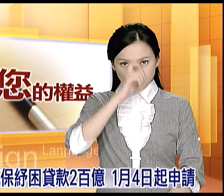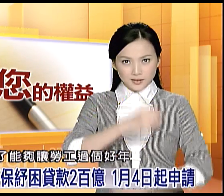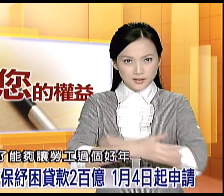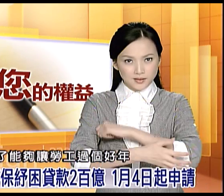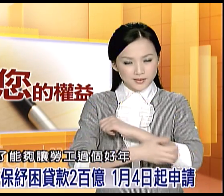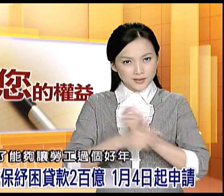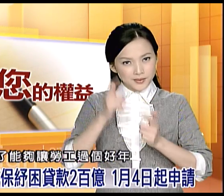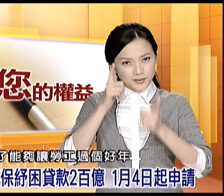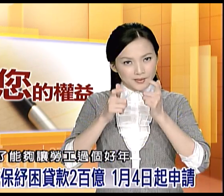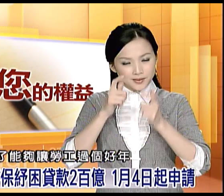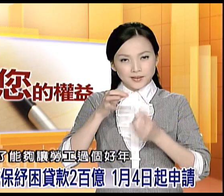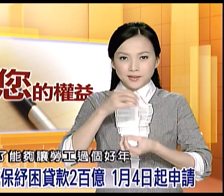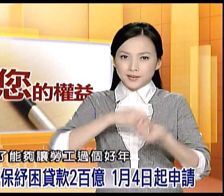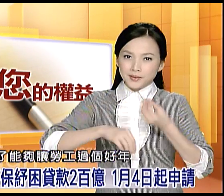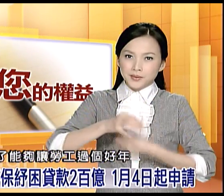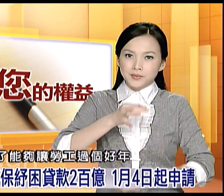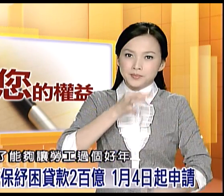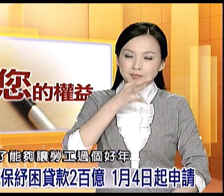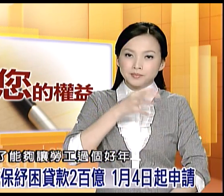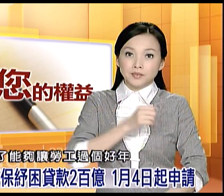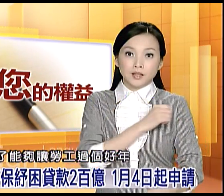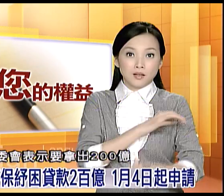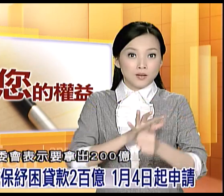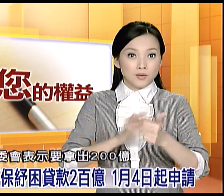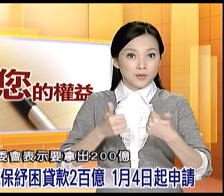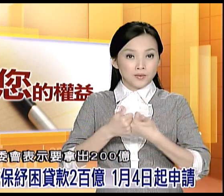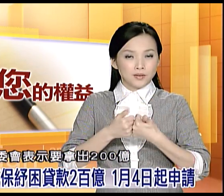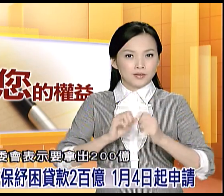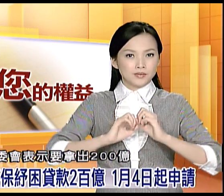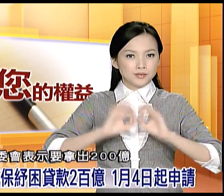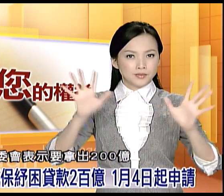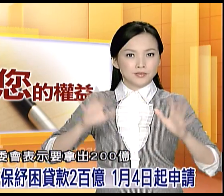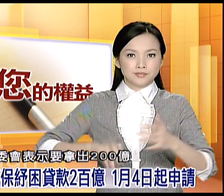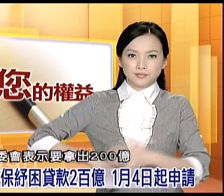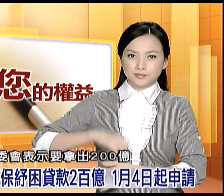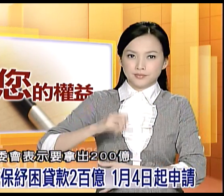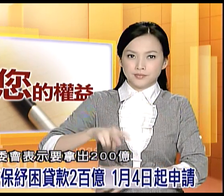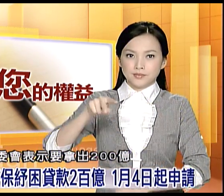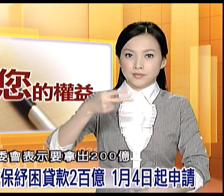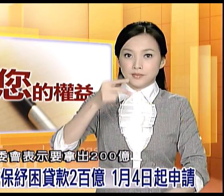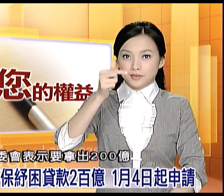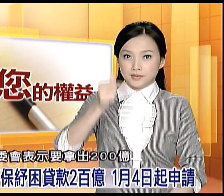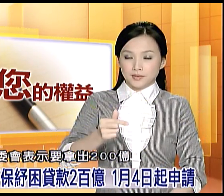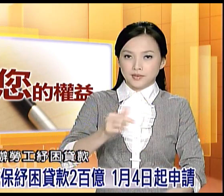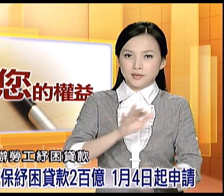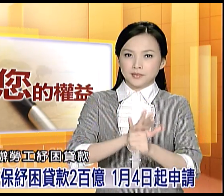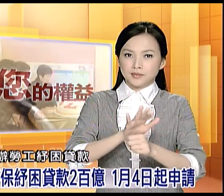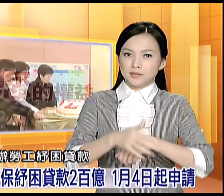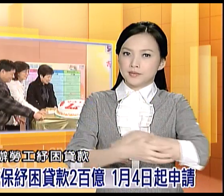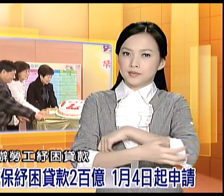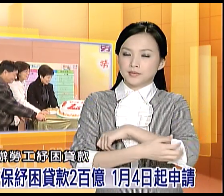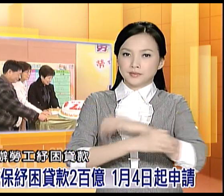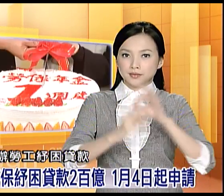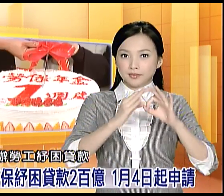为了能够让劳工过个好年，劳委会表示要拿出200亿开办劳工纾困贷